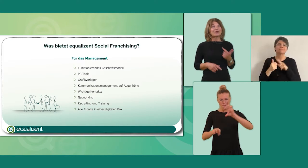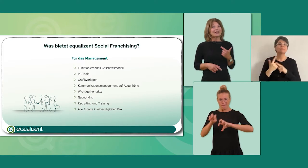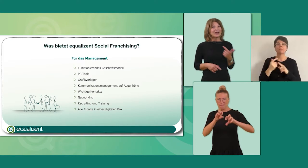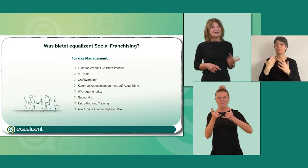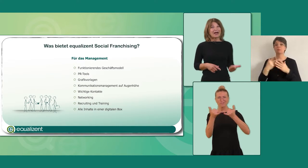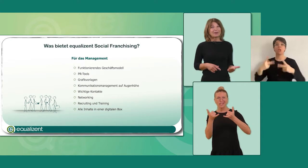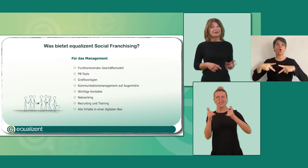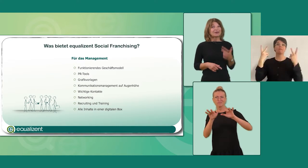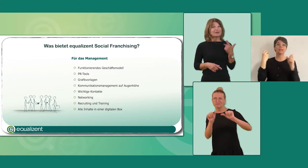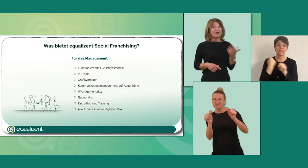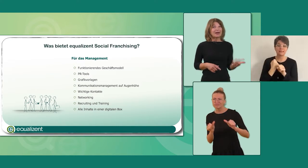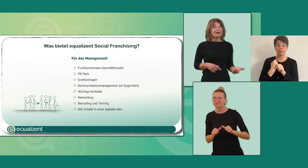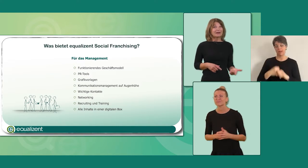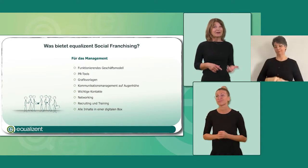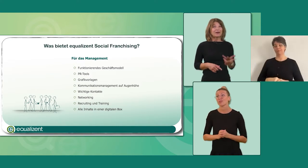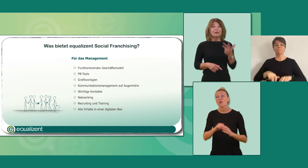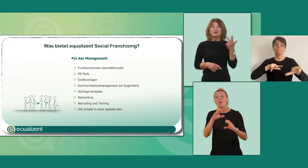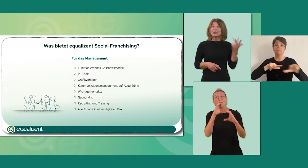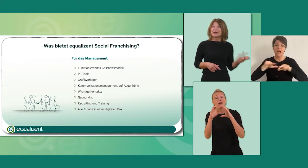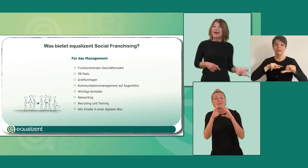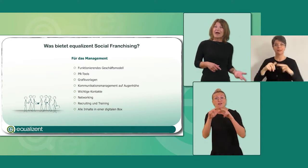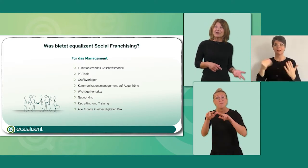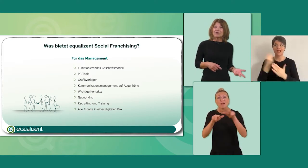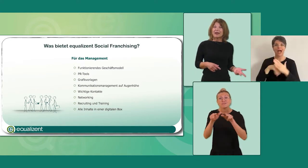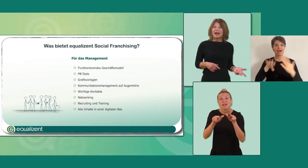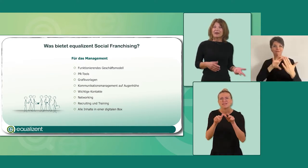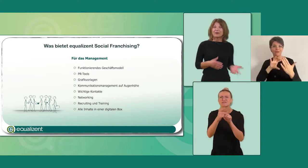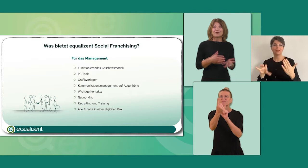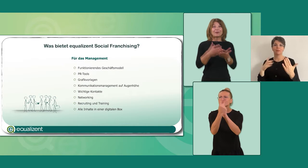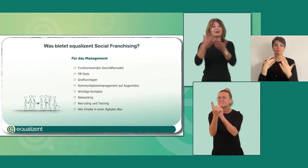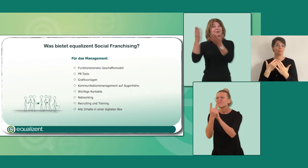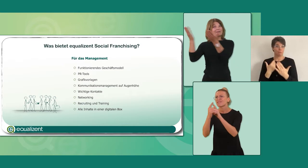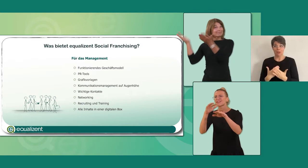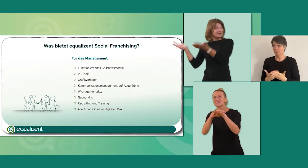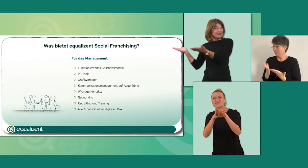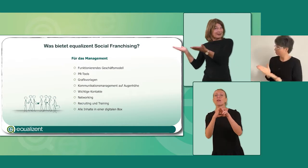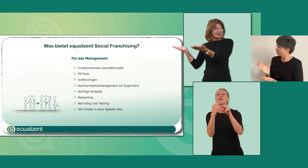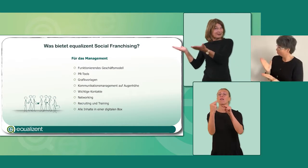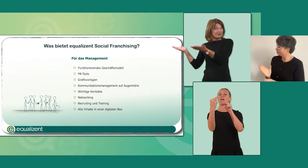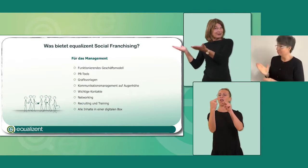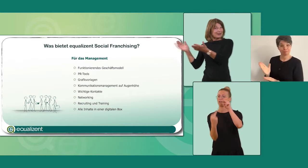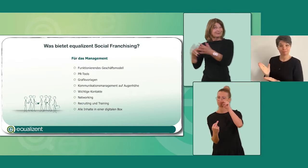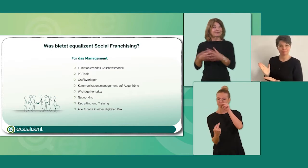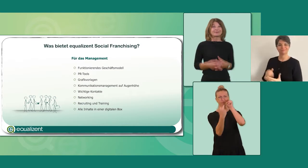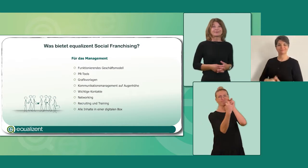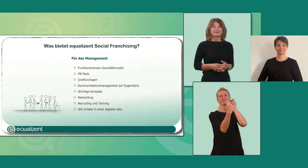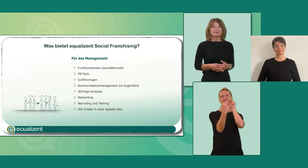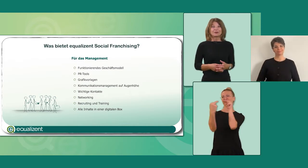die Öffentlichkeitsarbeit, für das Marketing, mit schönen Grafikvorlagen, wie zum Beispiel diese Präsentation